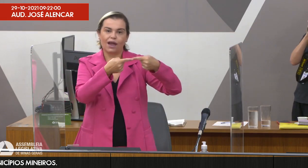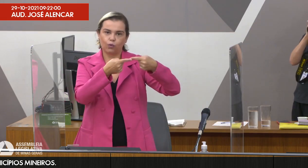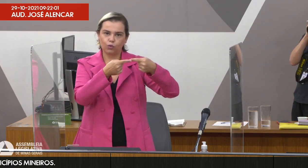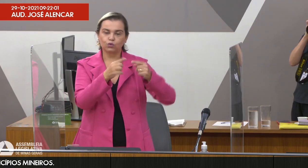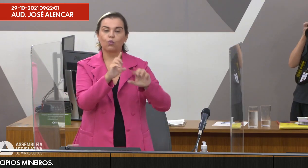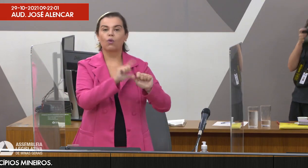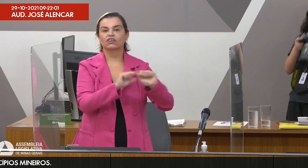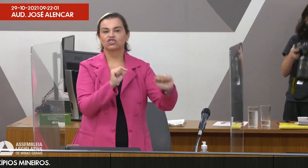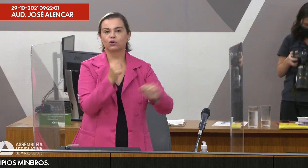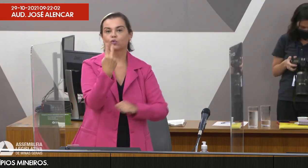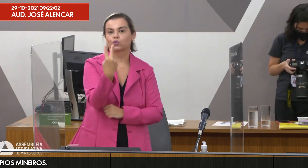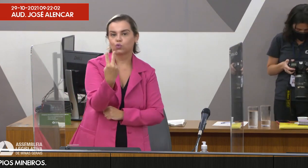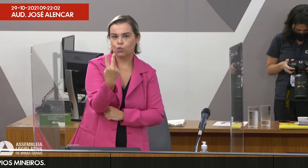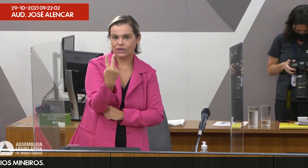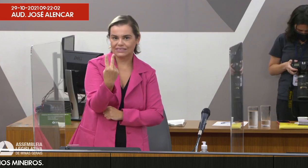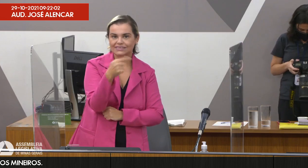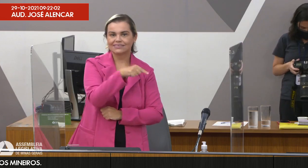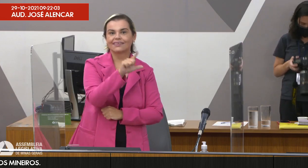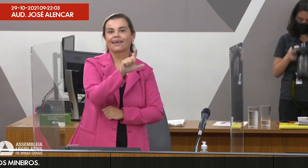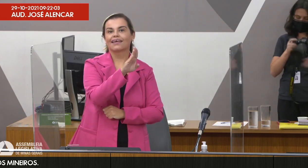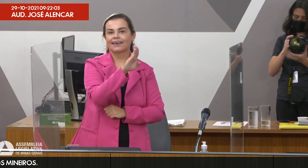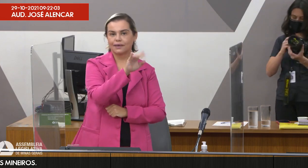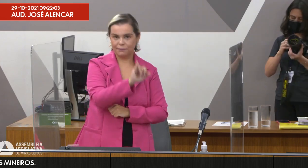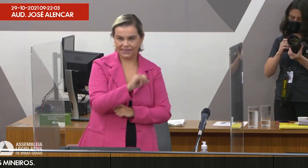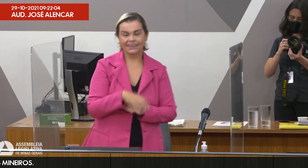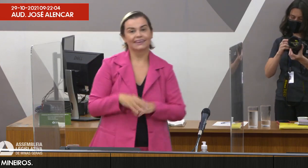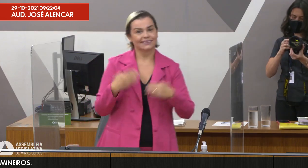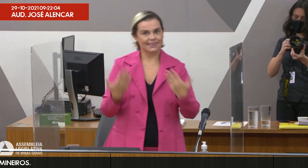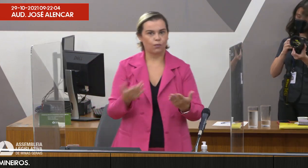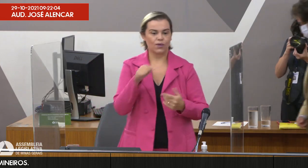ao presidente da República, senhor Jair Messias Bolsonaro.